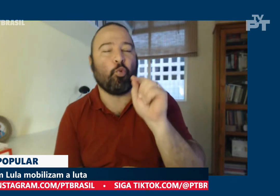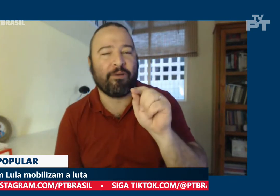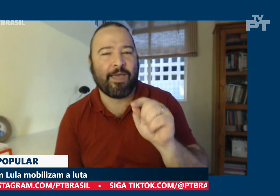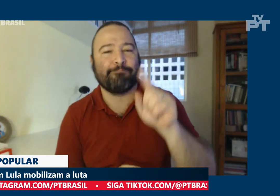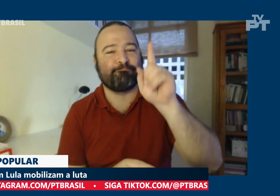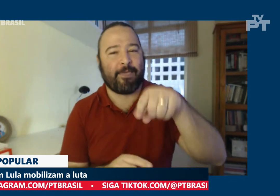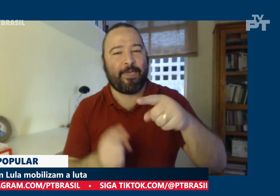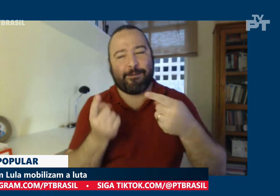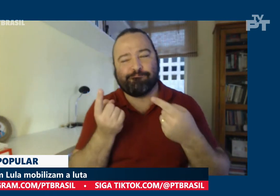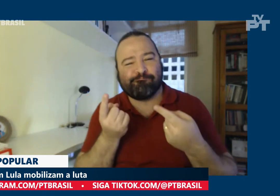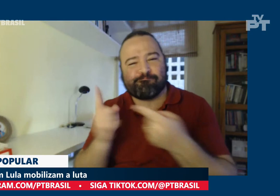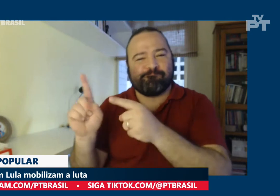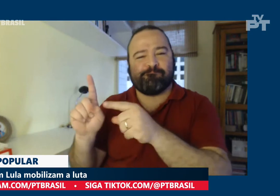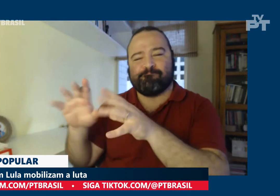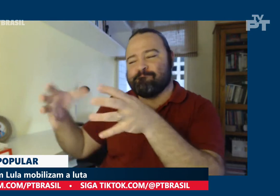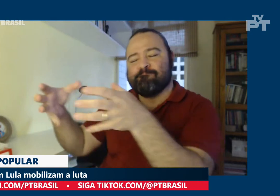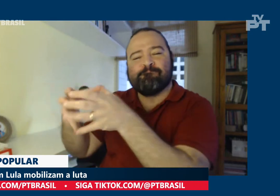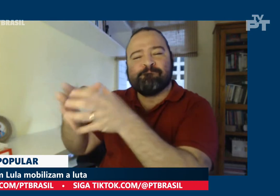propostas